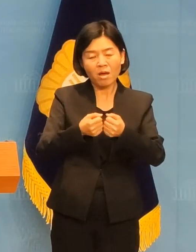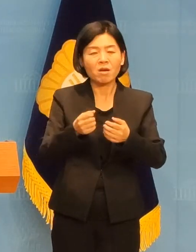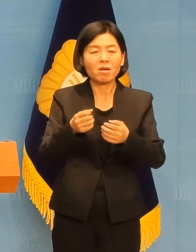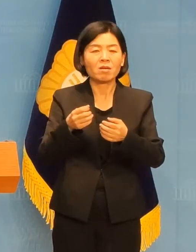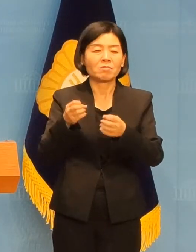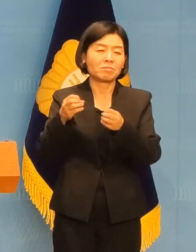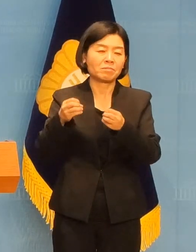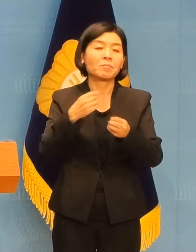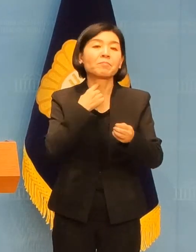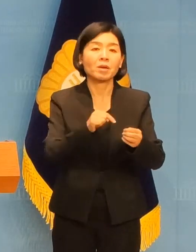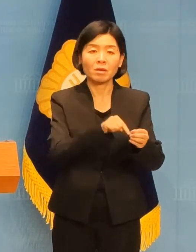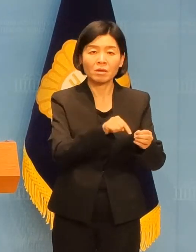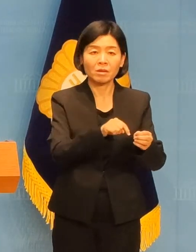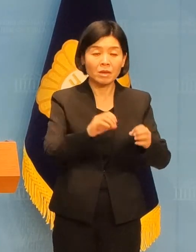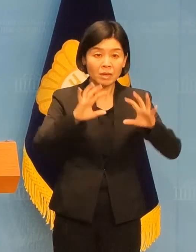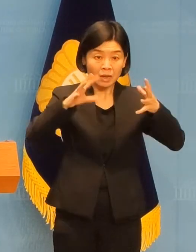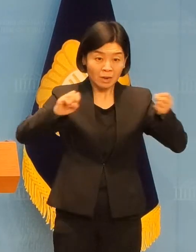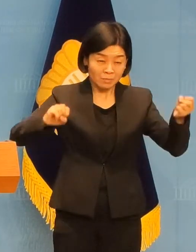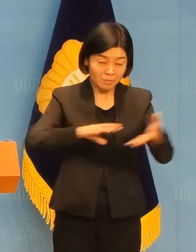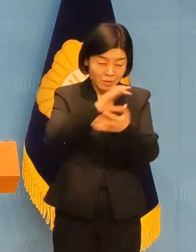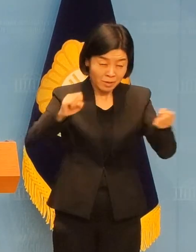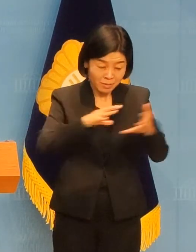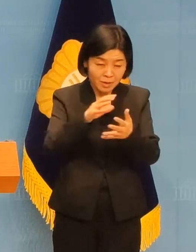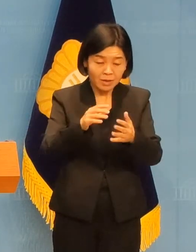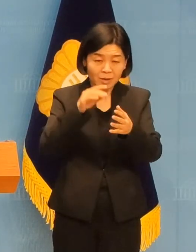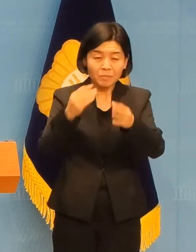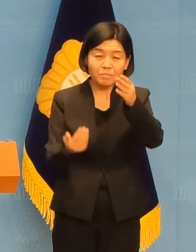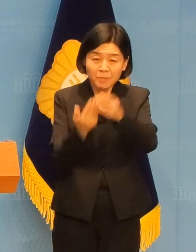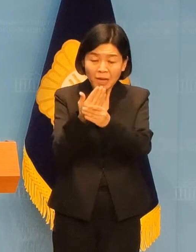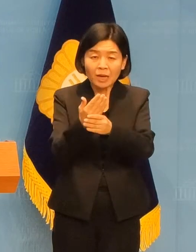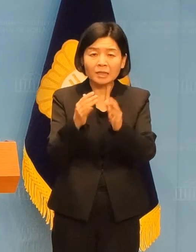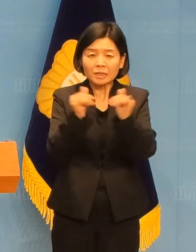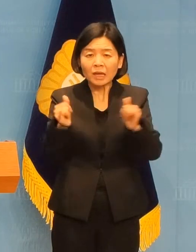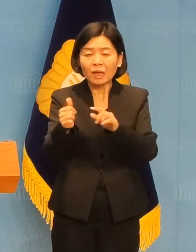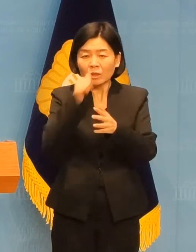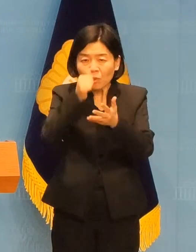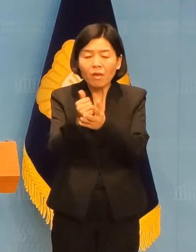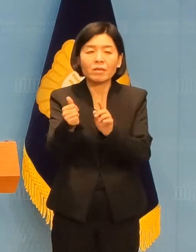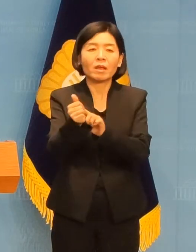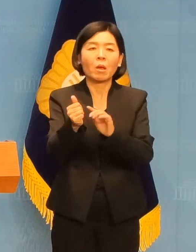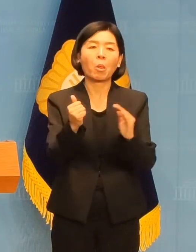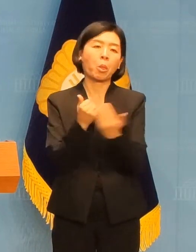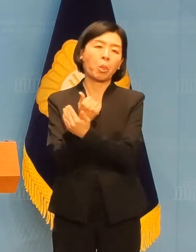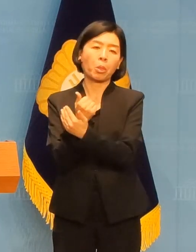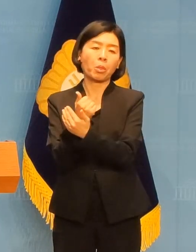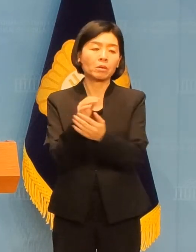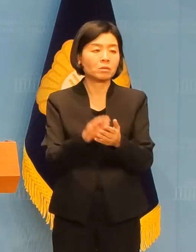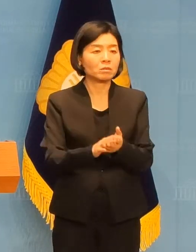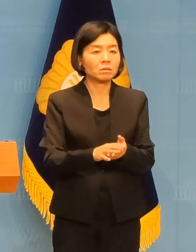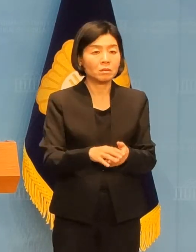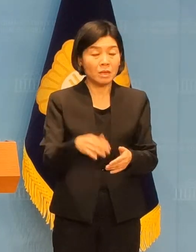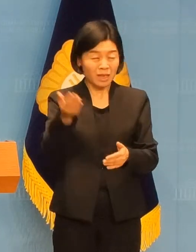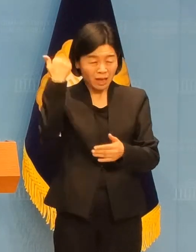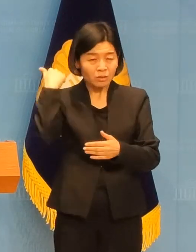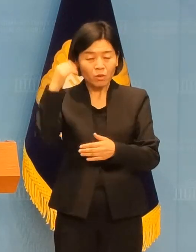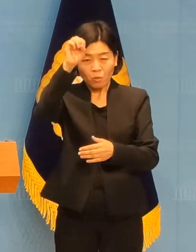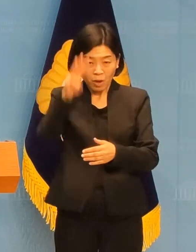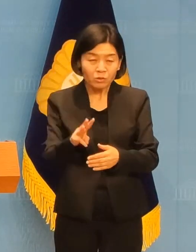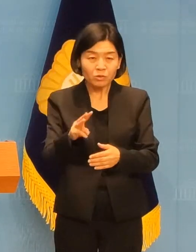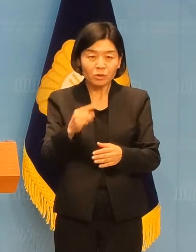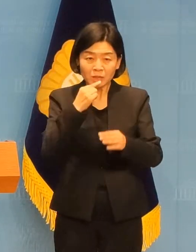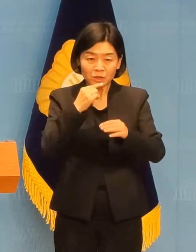내란을 일으킨 자를 옹호하면서 불법 권력에 맞서 민주주의를 지킨 5.18